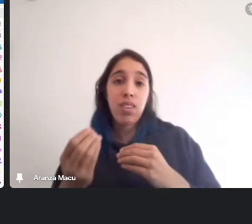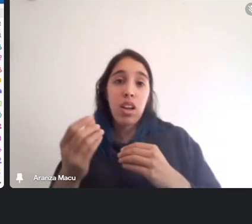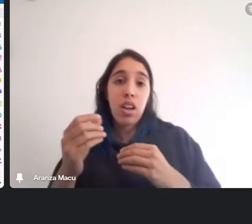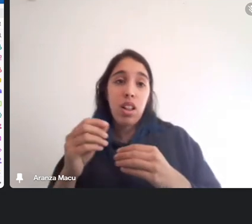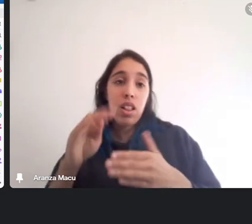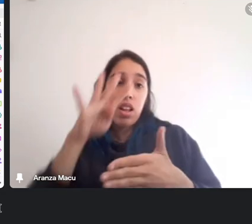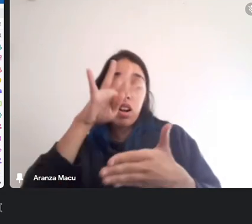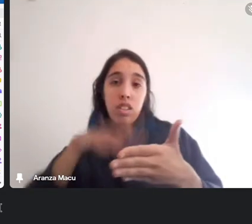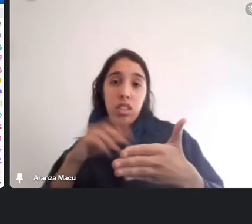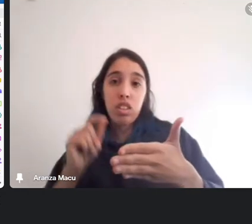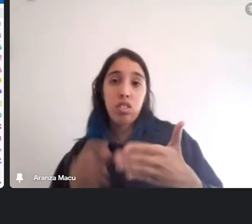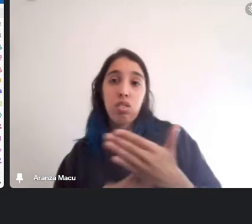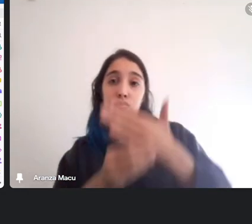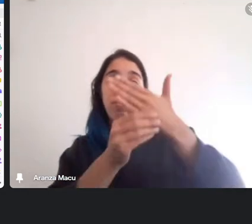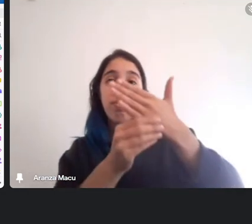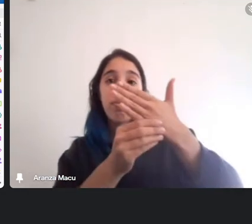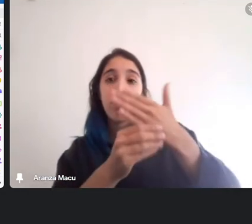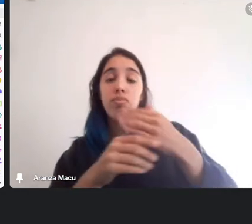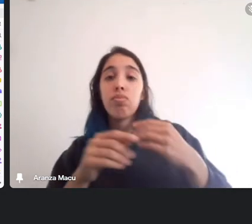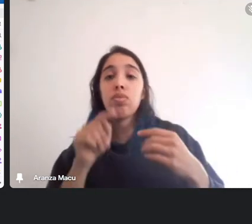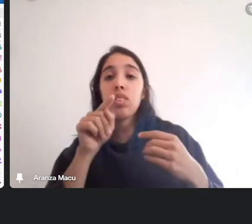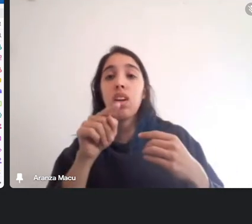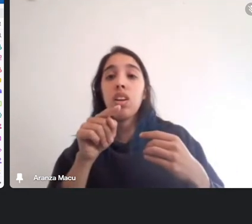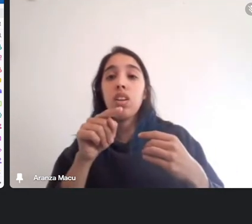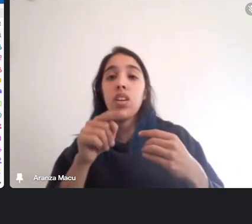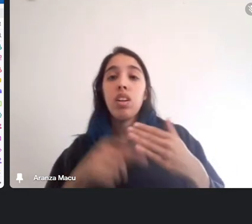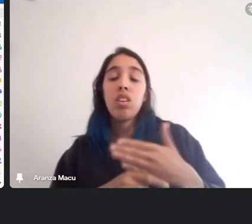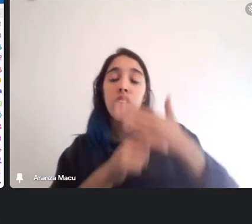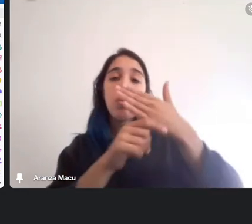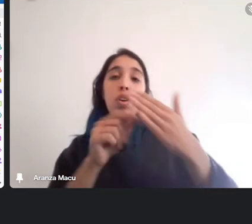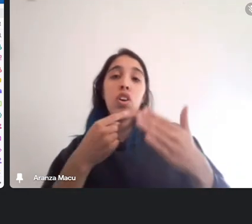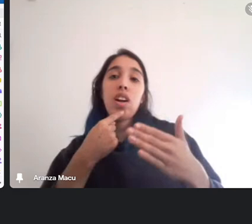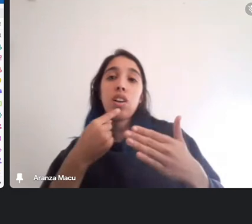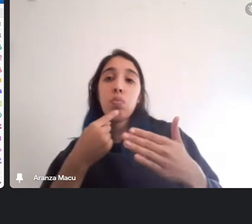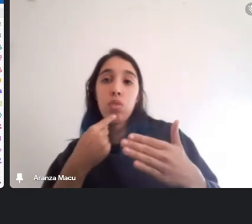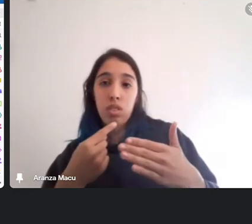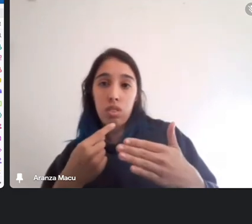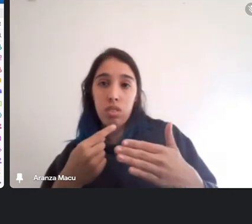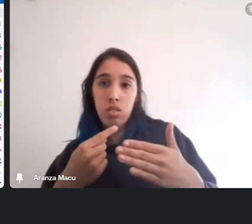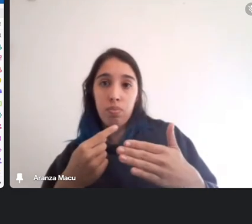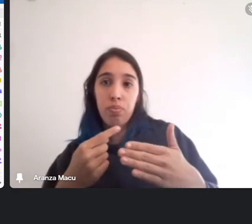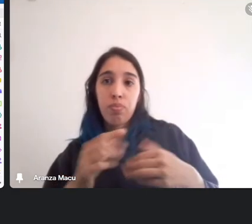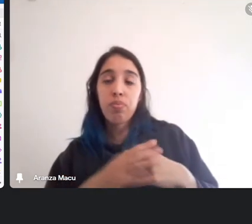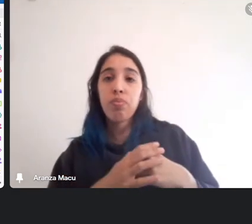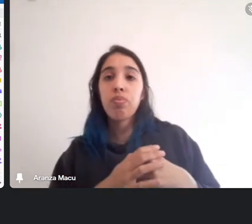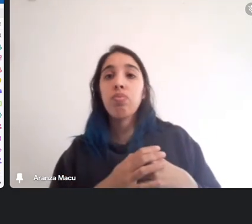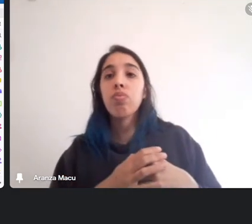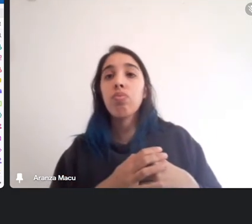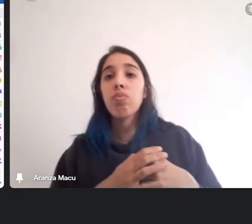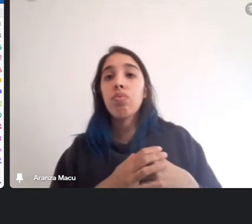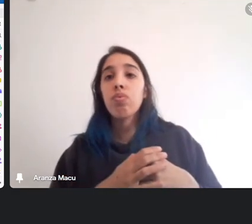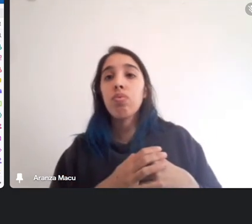con las respuestas así de las otras tres, ¿sí? Entonces,